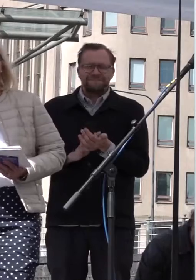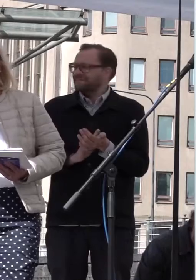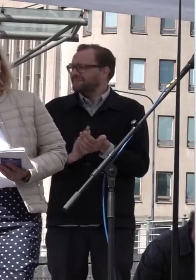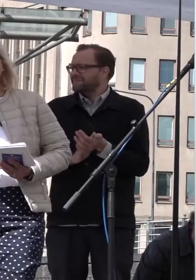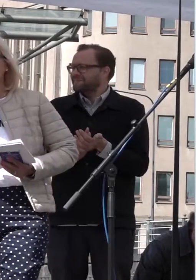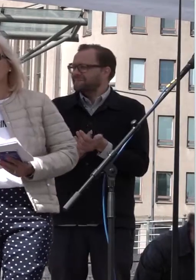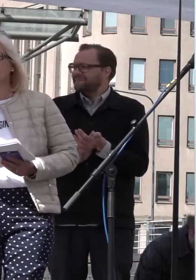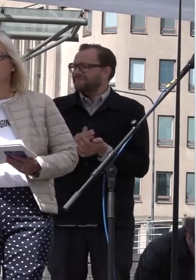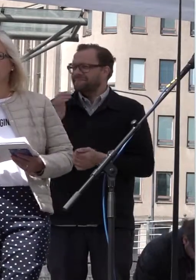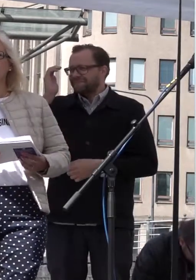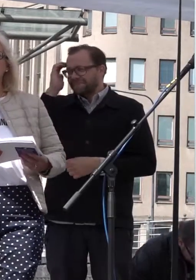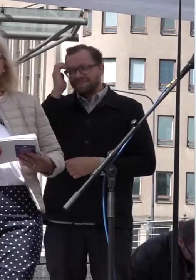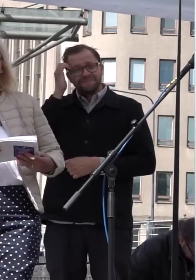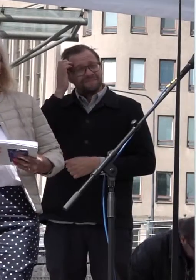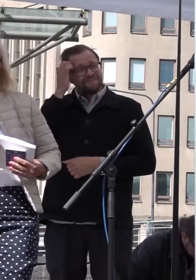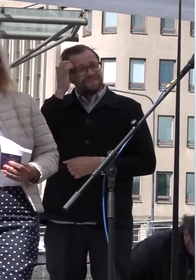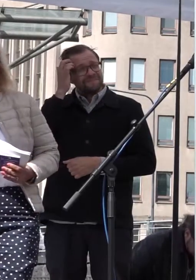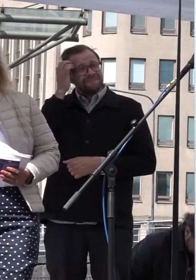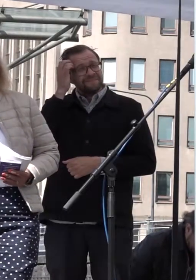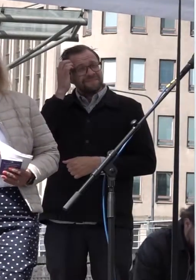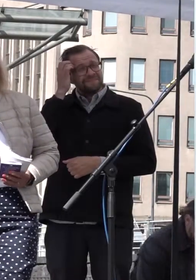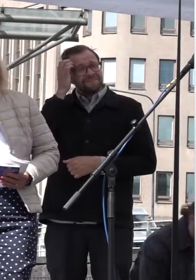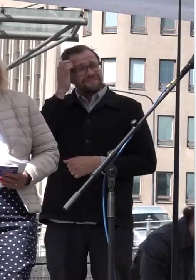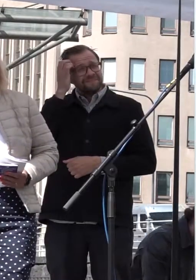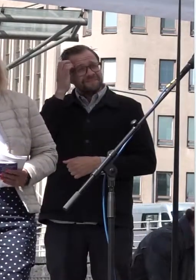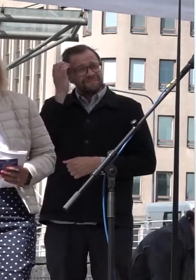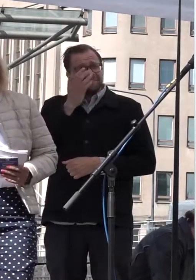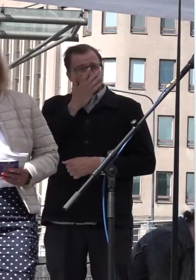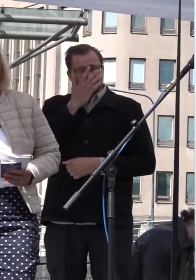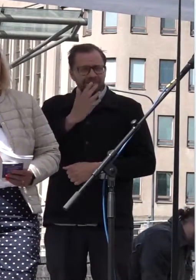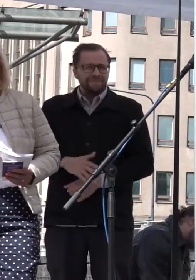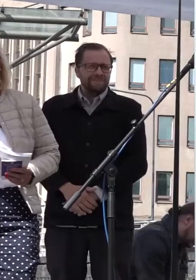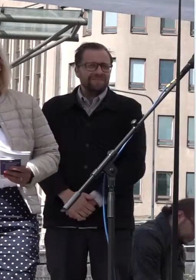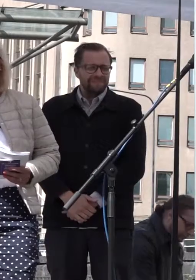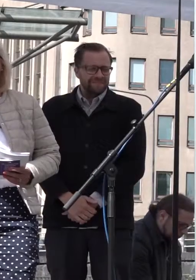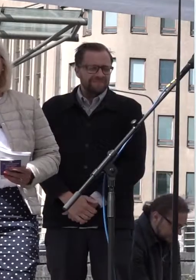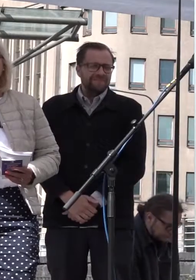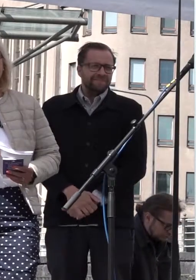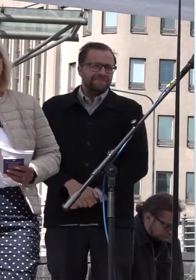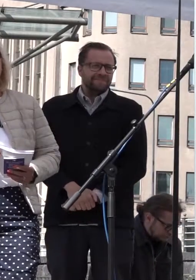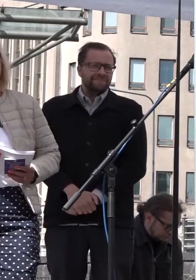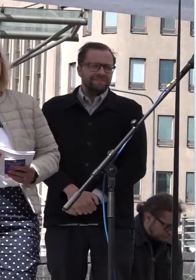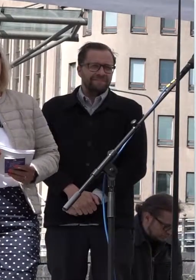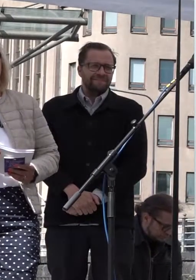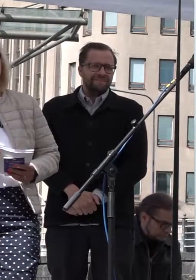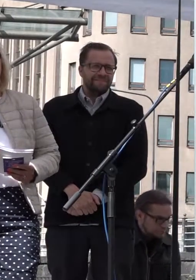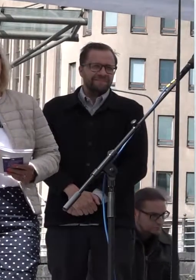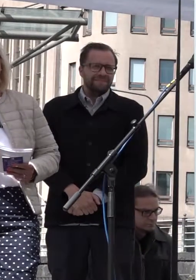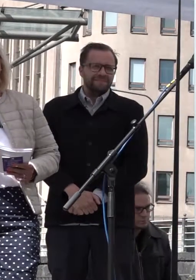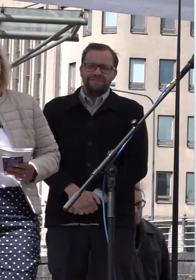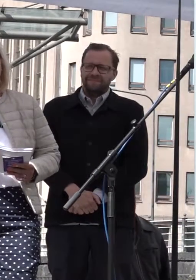No kun sä oot radiotoimittaja ja saat paljon haastatteluja ja sitten sä joudut etsiin tietoa internetistä